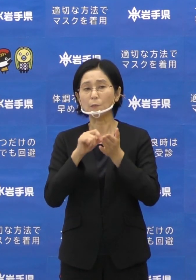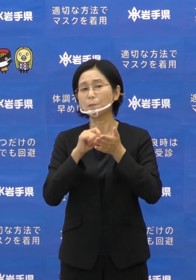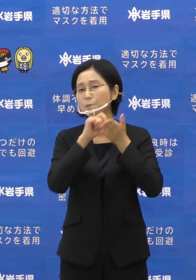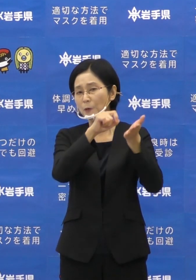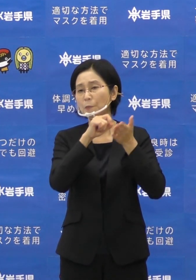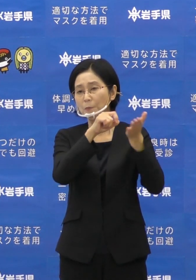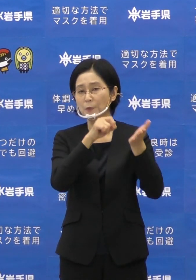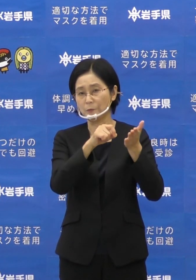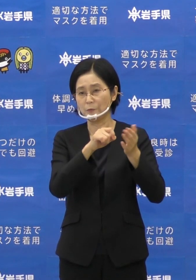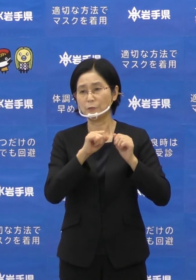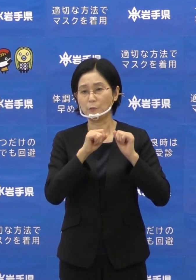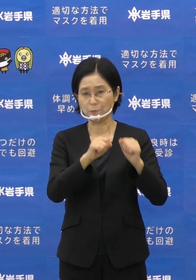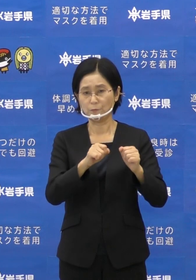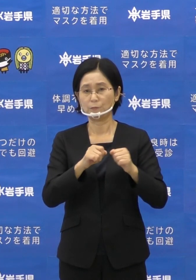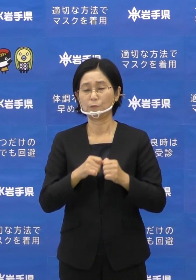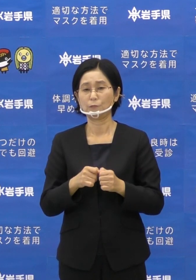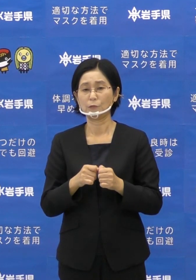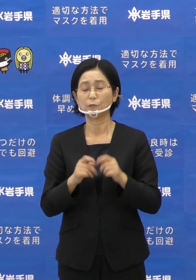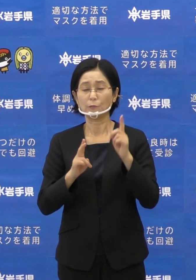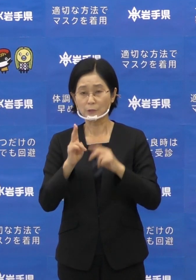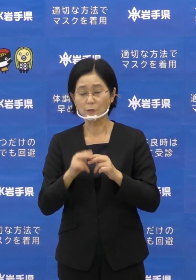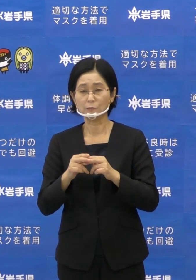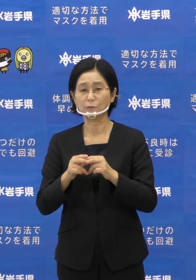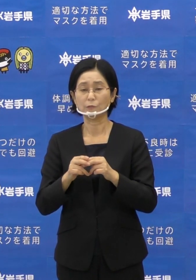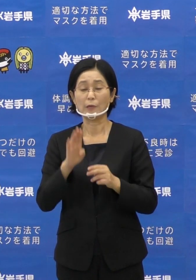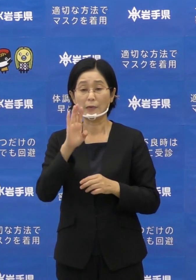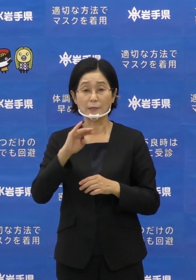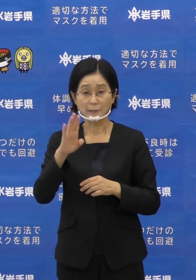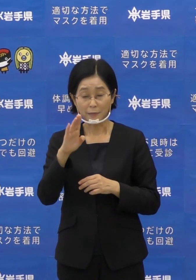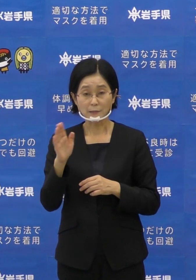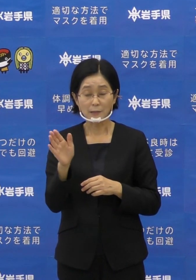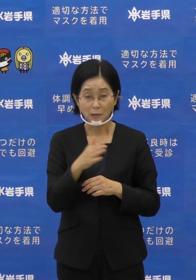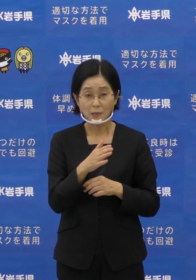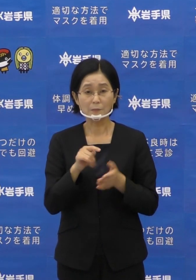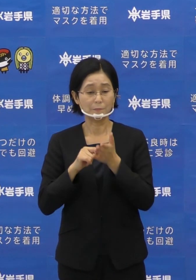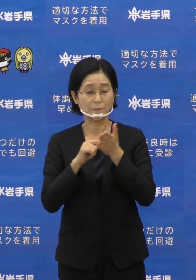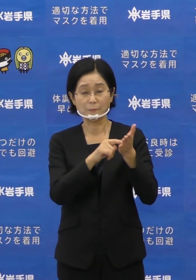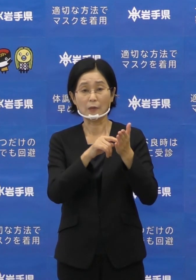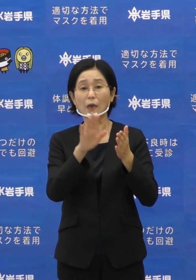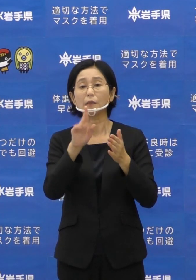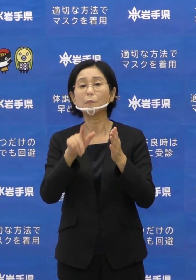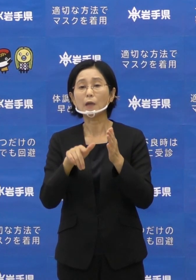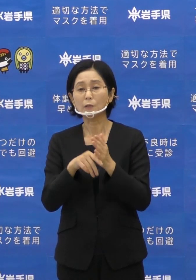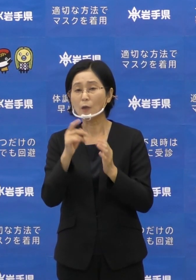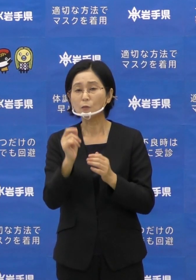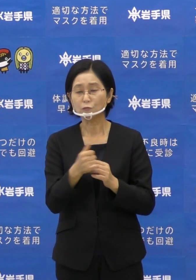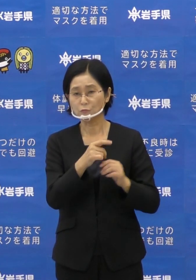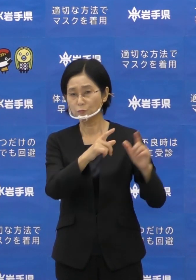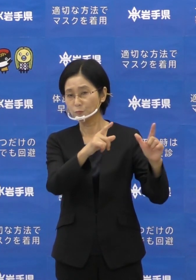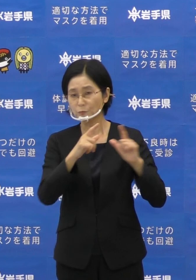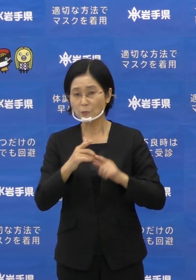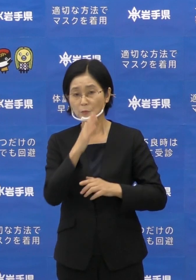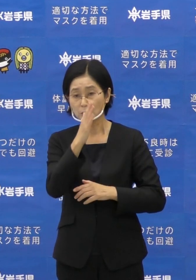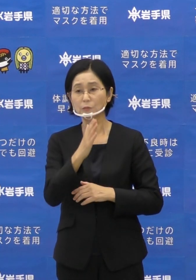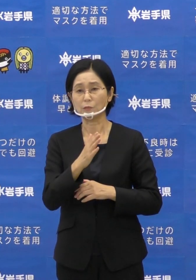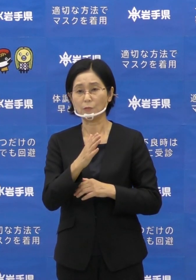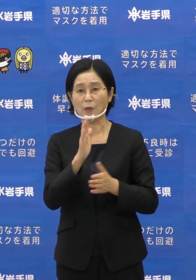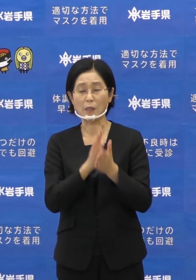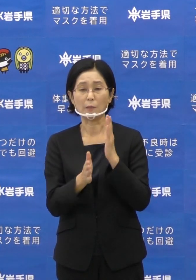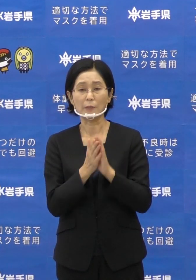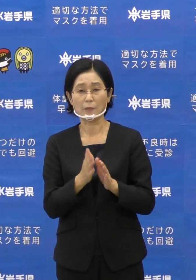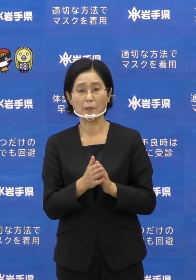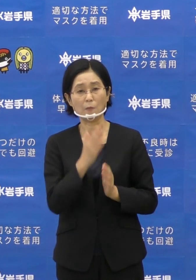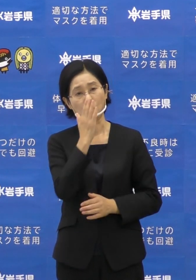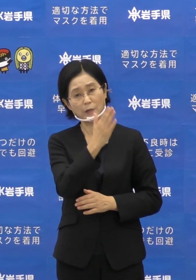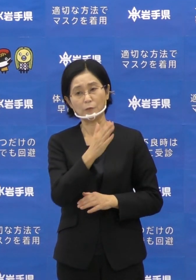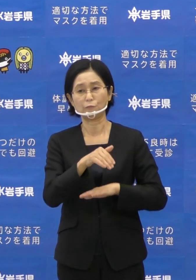県都道府県からの要請があった場合には柔軟に直ちにそれに応えるようにということを改めてお願い